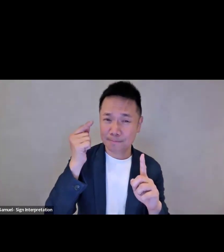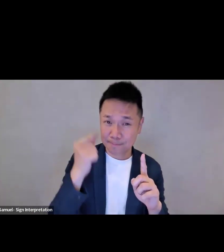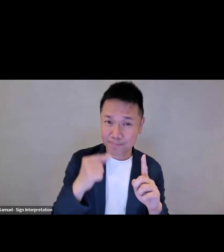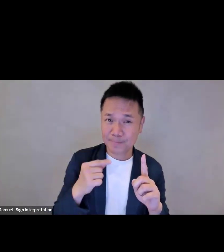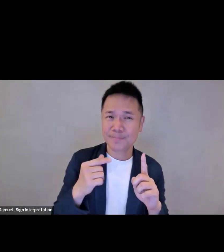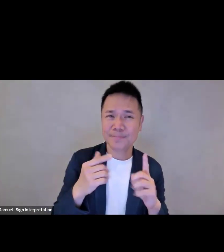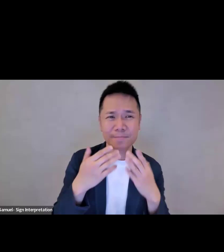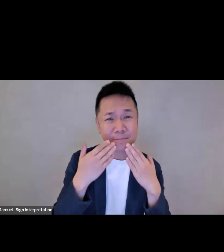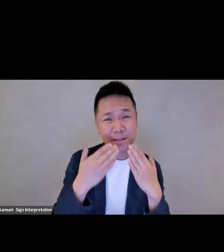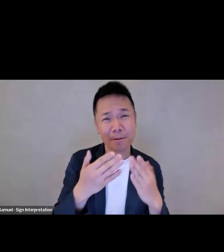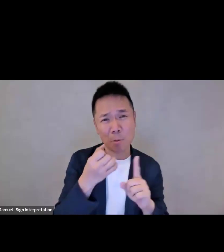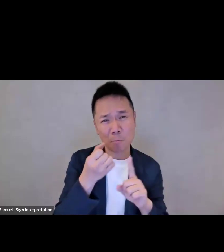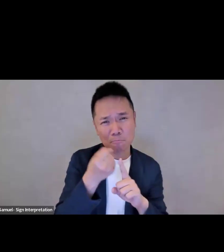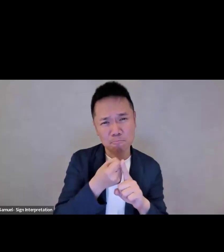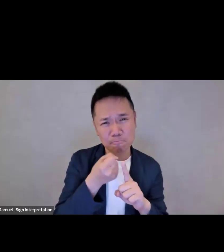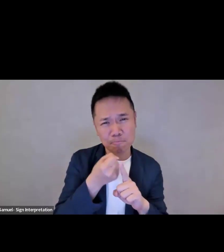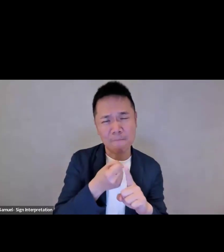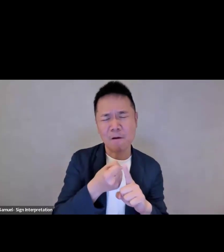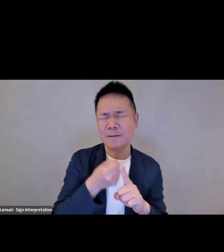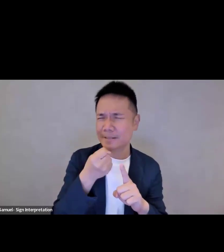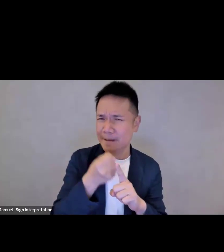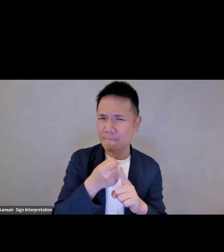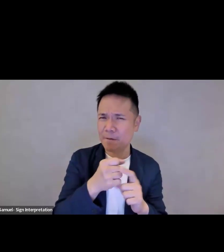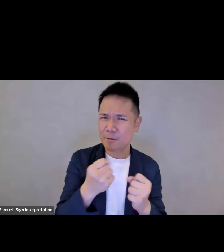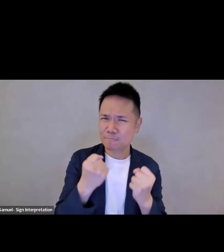我们亲爱的Bhargavi，